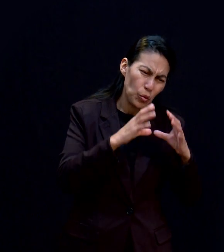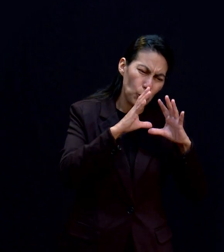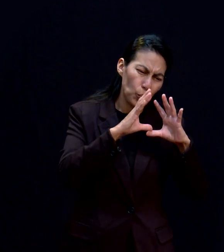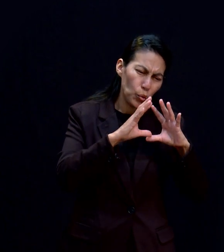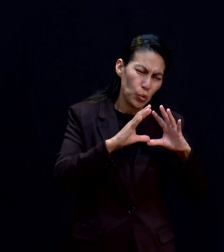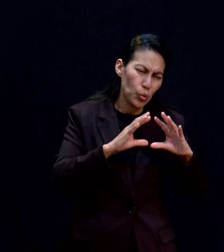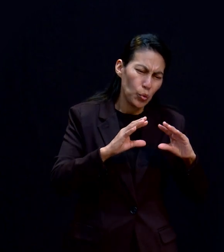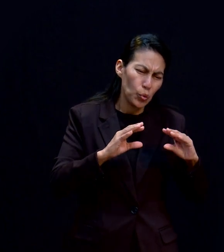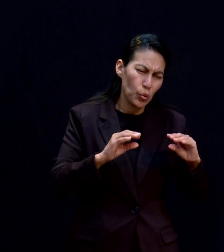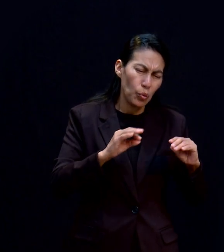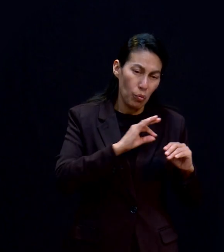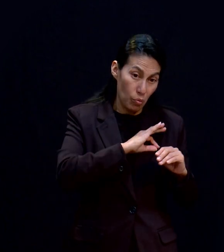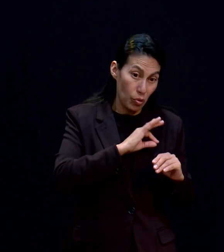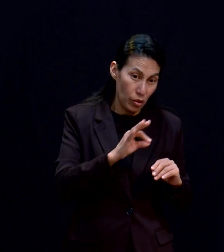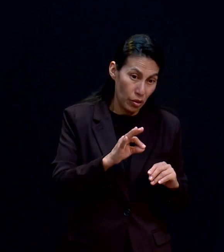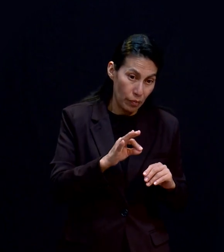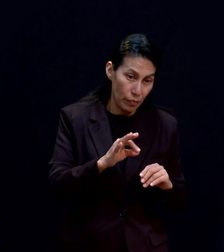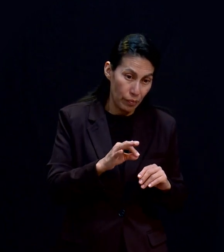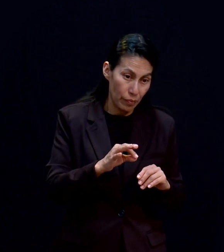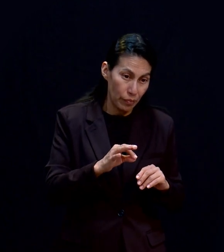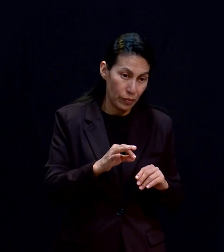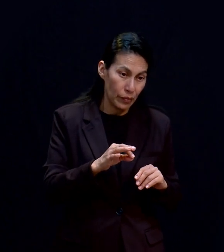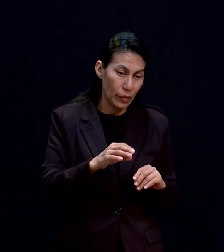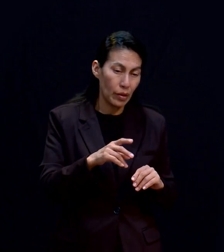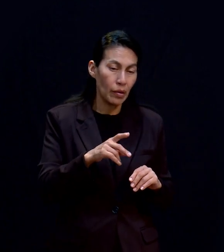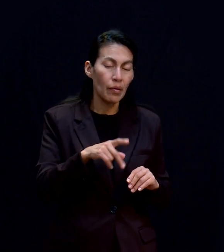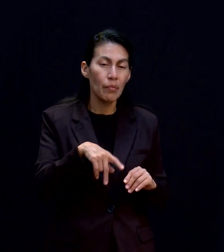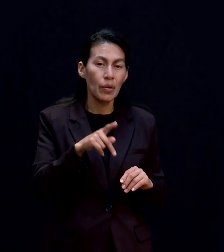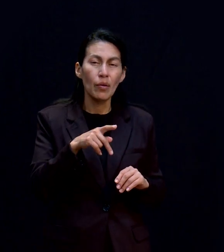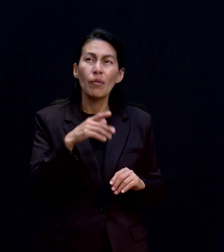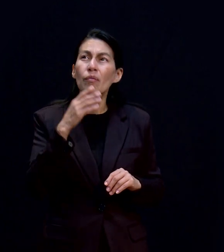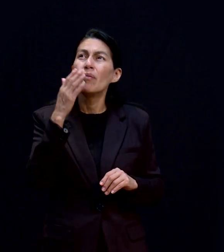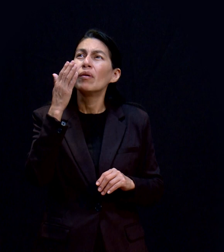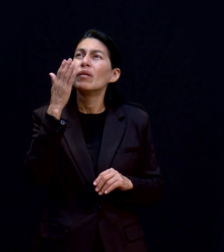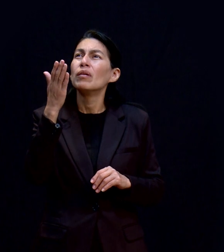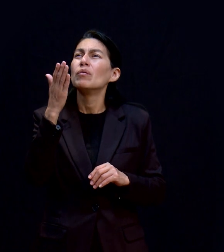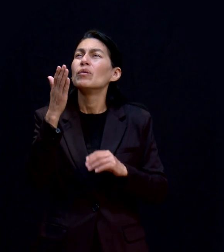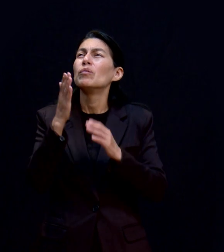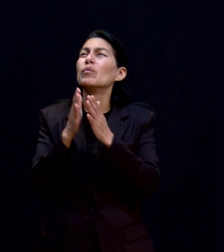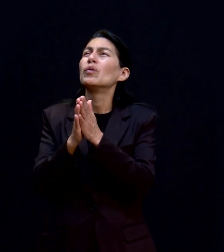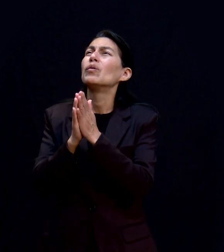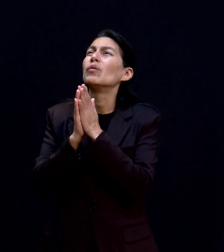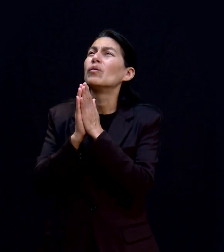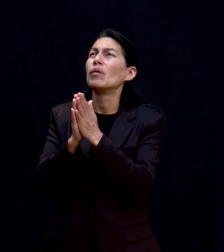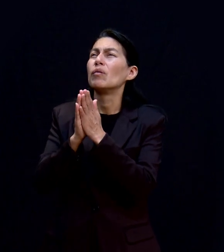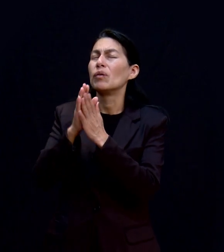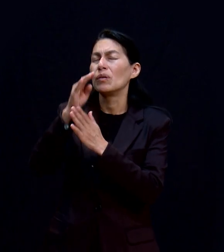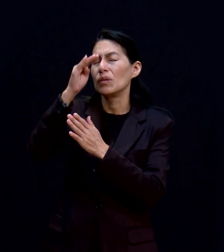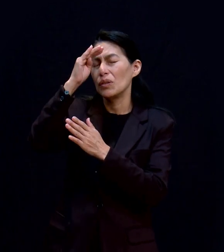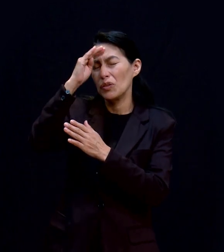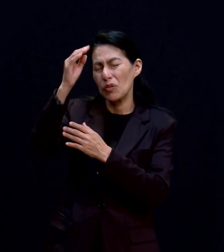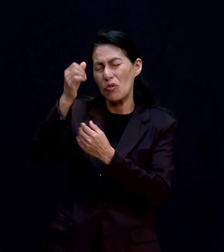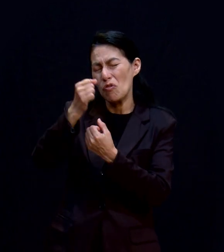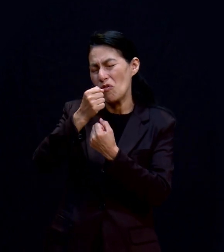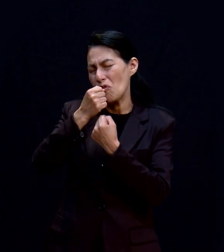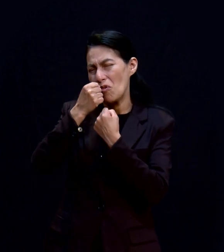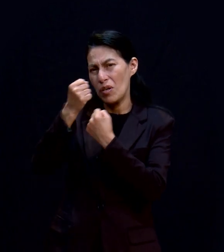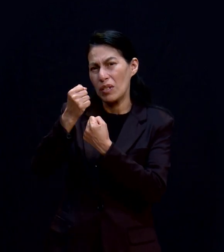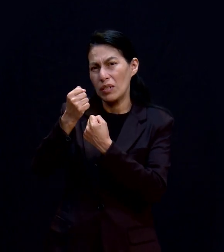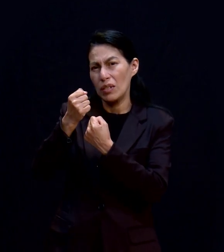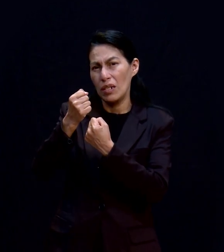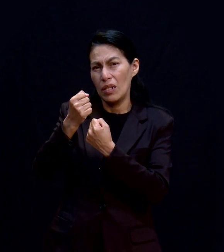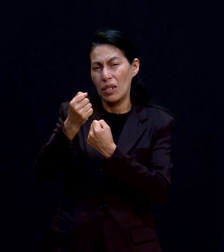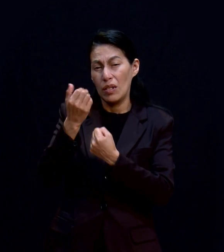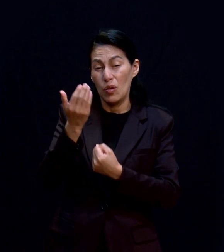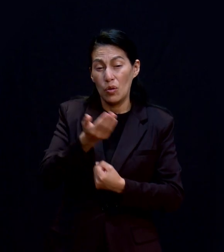sanarse de fondo si tan solo pudiéramos pedirle a dios que nos dé la fuerza para cambiar